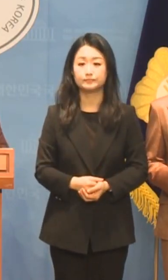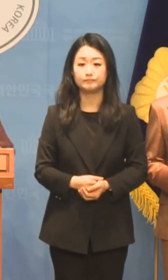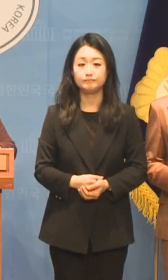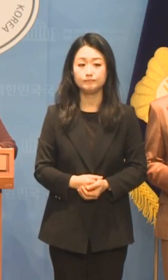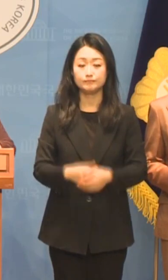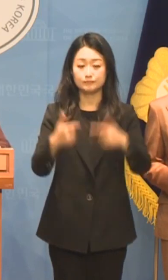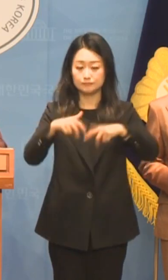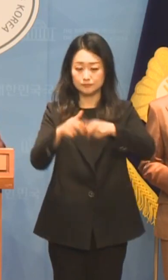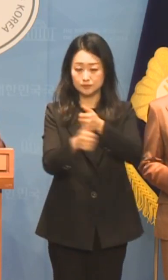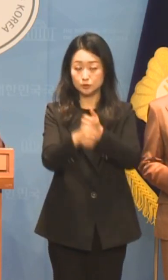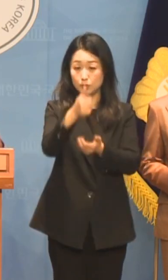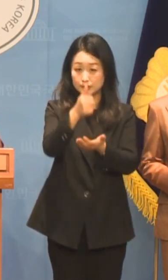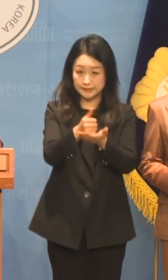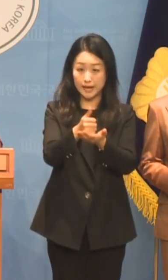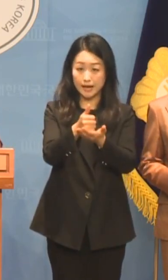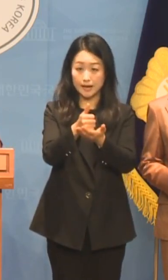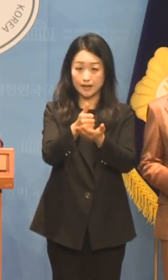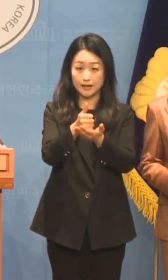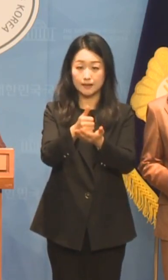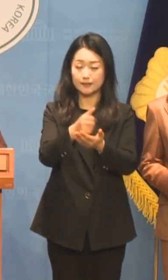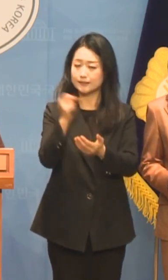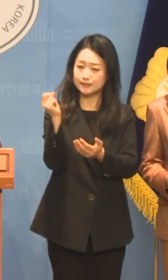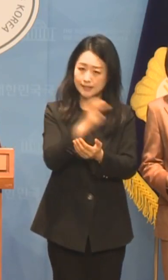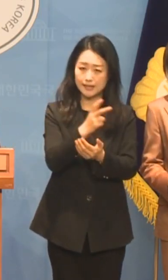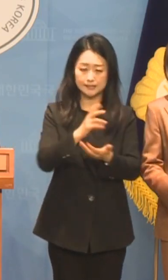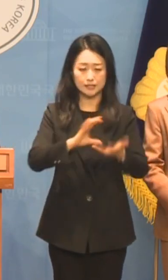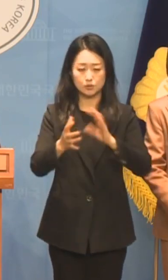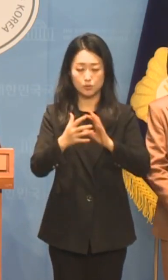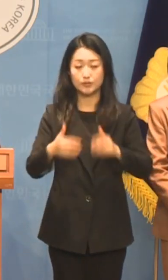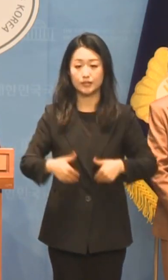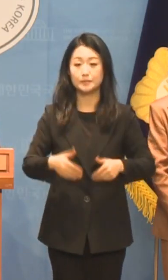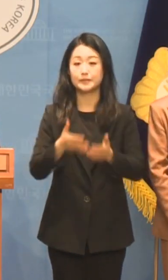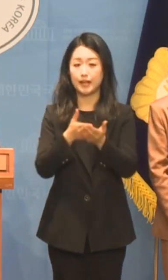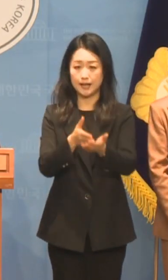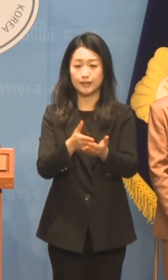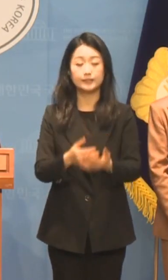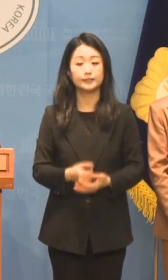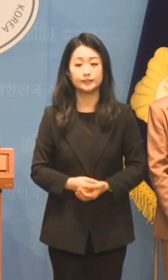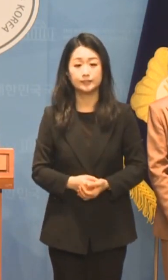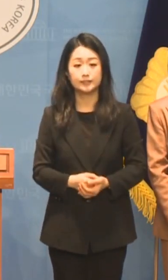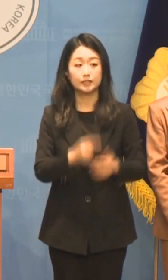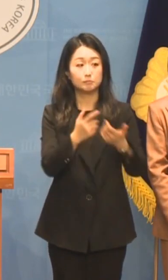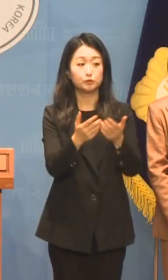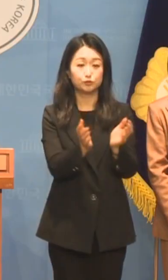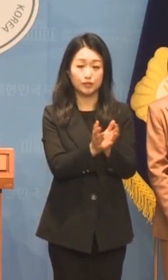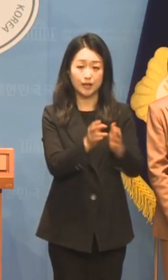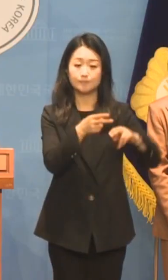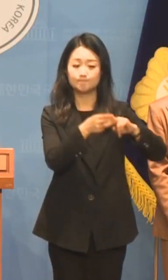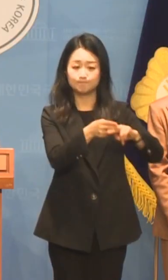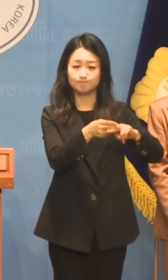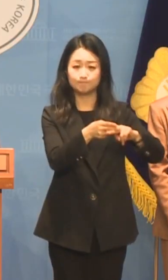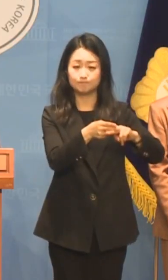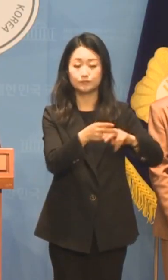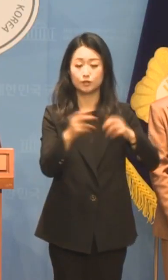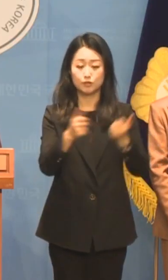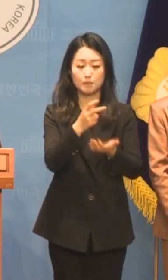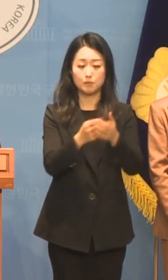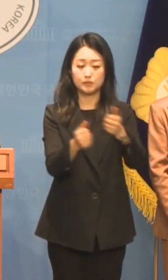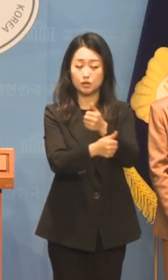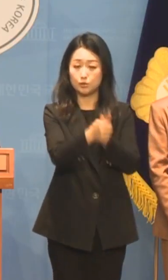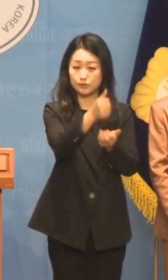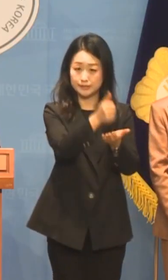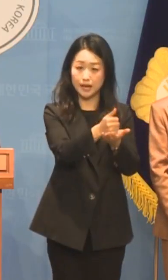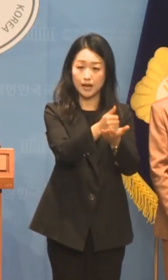원구성 협상 원점에서 다시 시작해야 합니다. 민주당이 독식하고 있는 국회